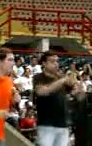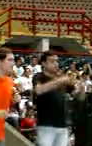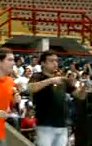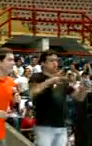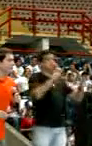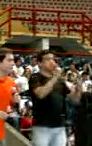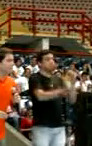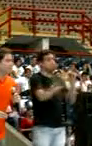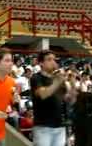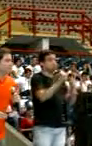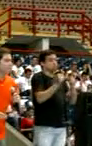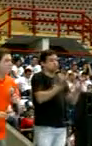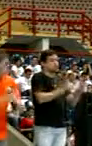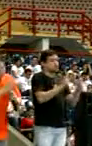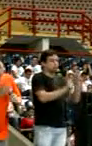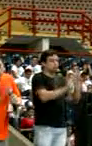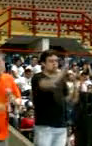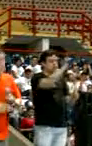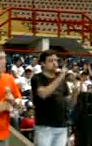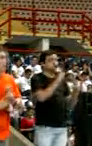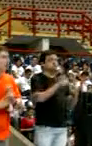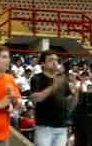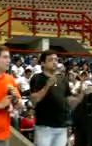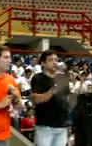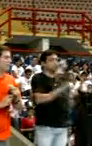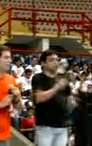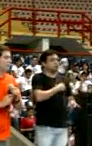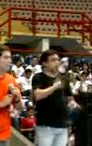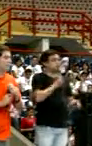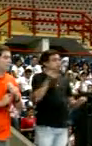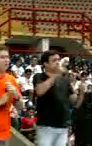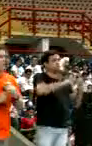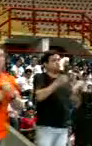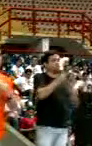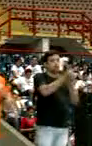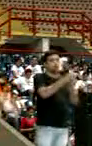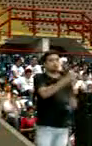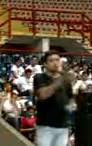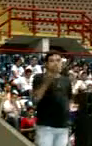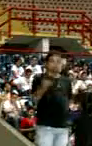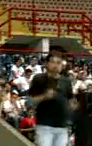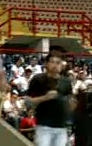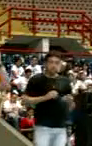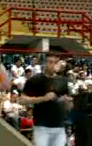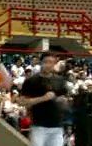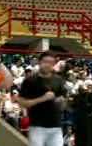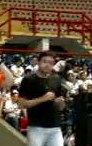nossa participação, tá? Eu fico já com saudade aqui de voltar aqui para ajudar nossos peoples.